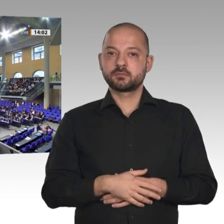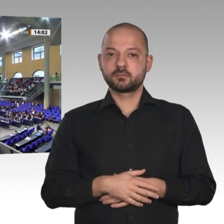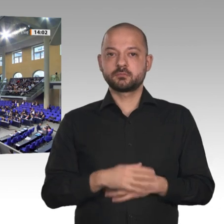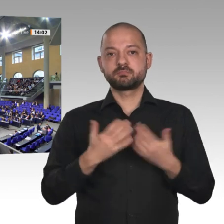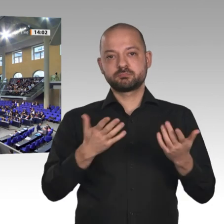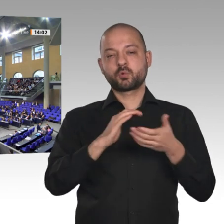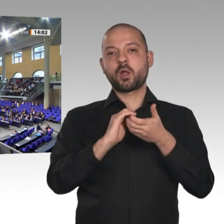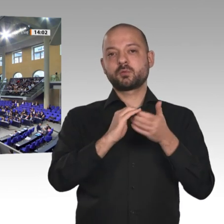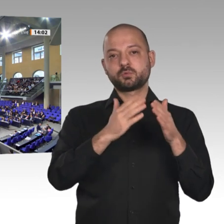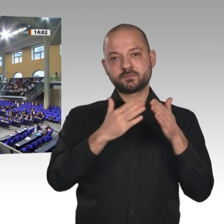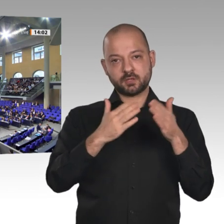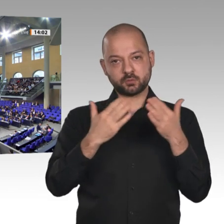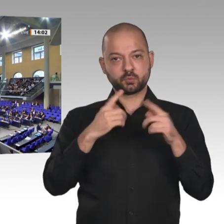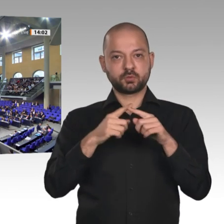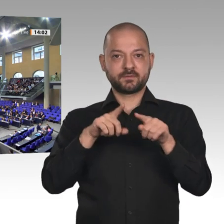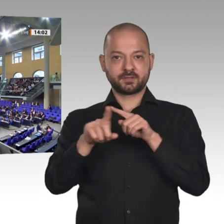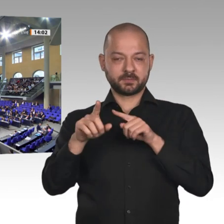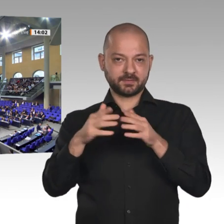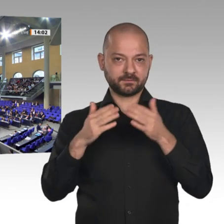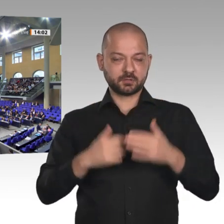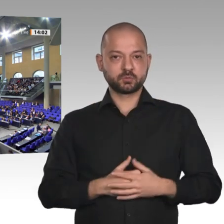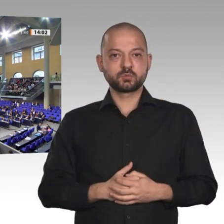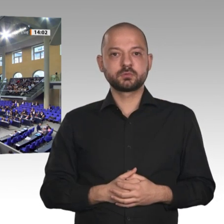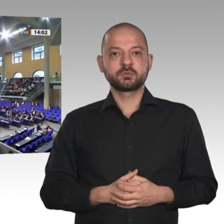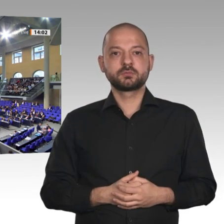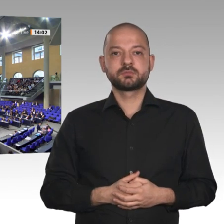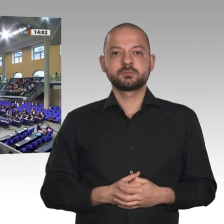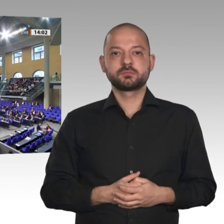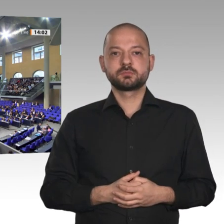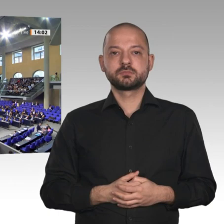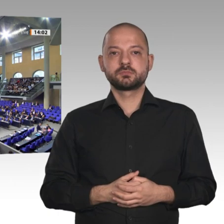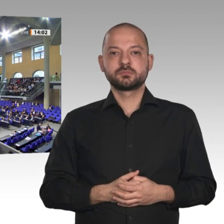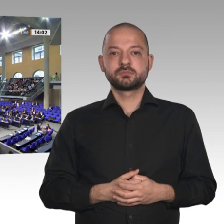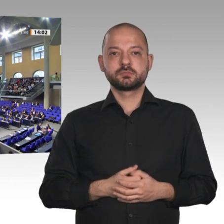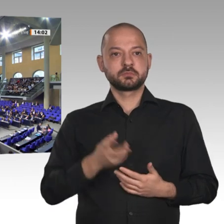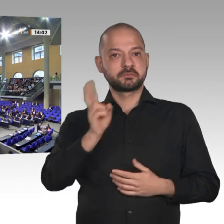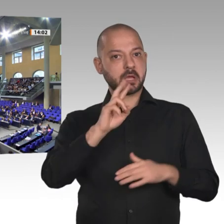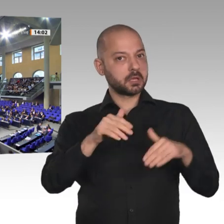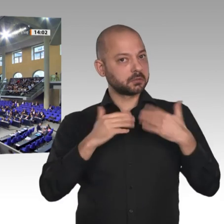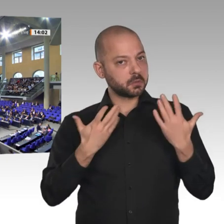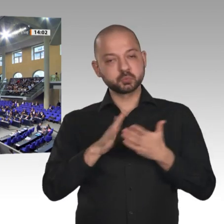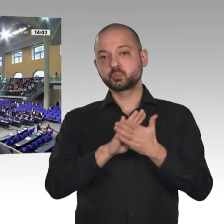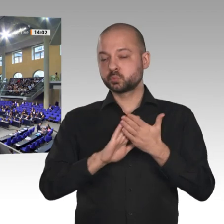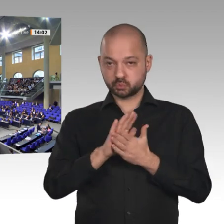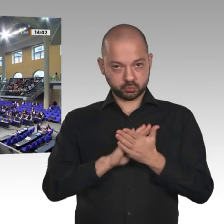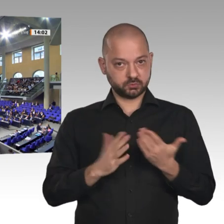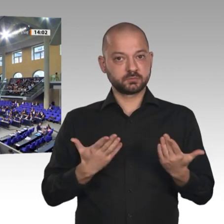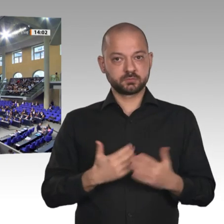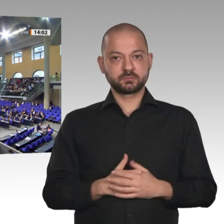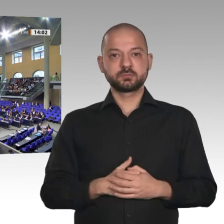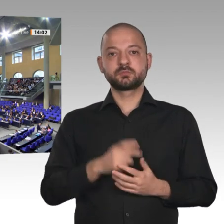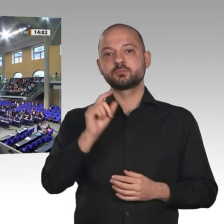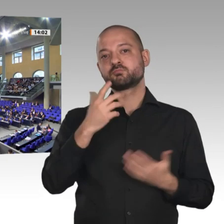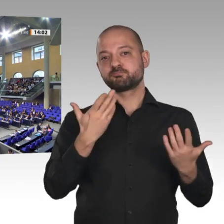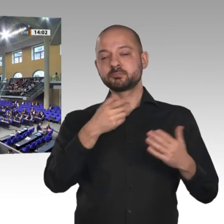die AfD-Fraktion. Wer stimmt dagegen? Die Koalitionsfraktionen und die FDP-Fraktion.